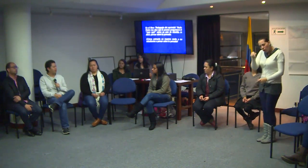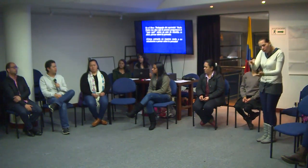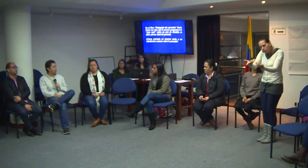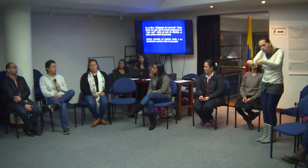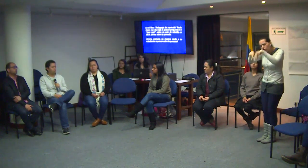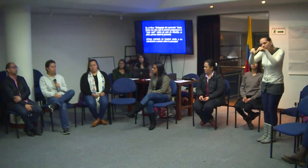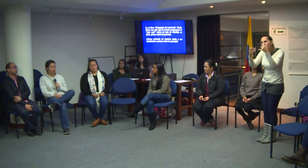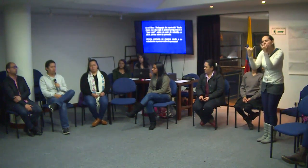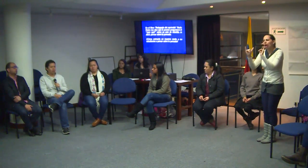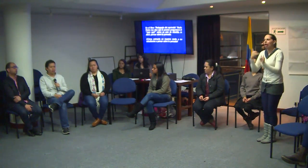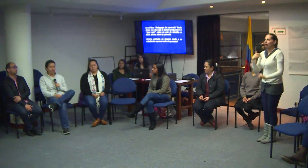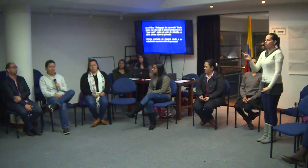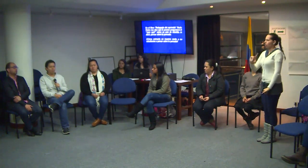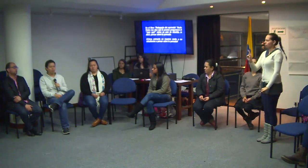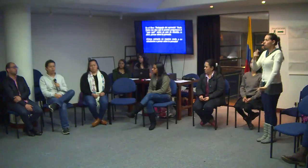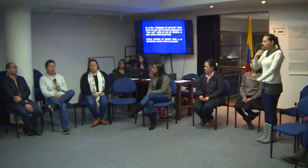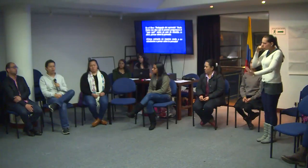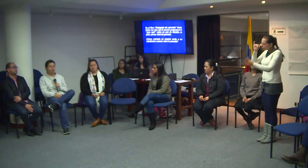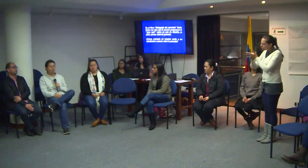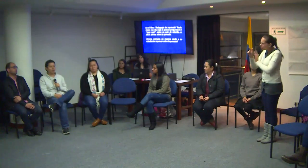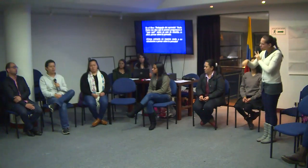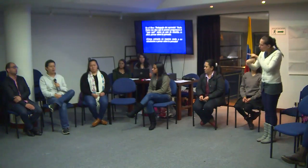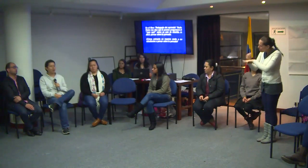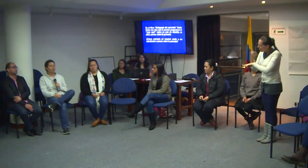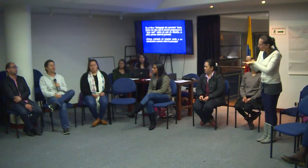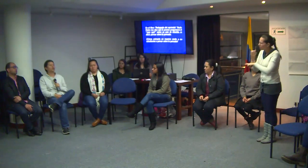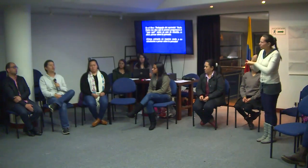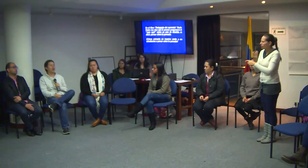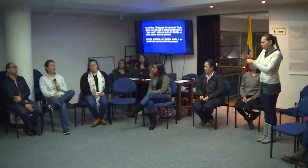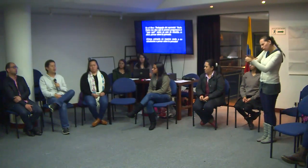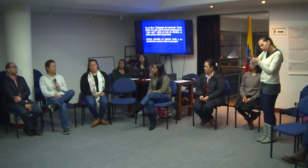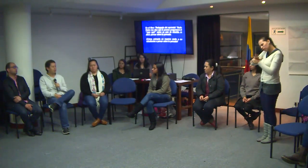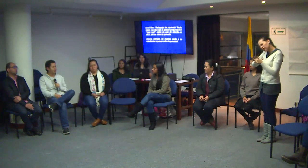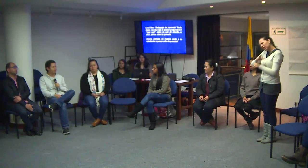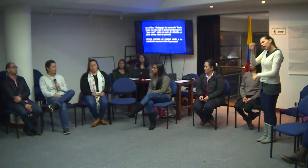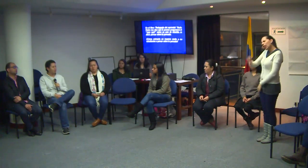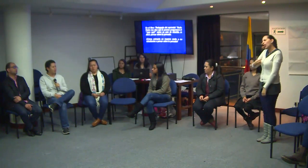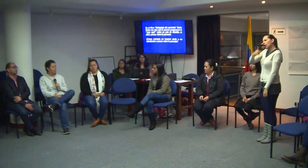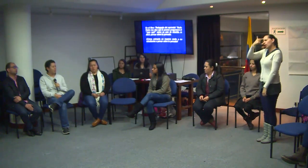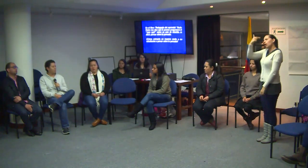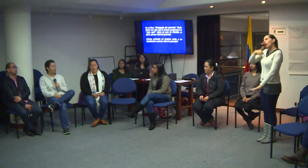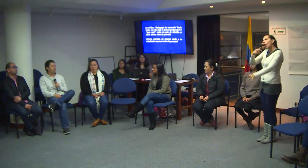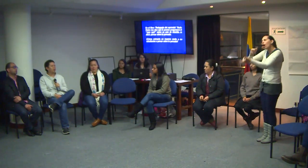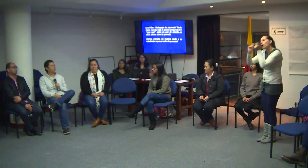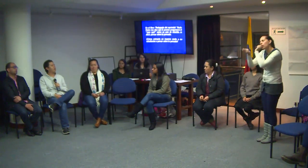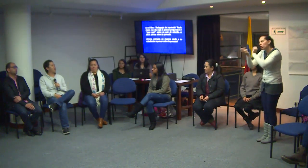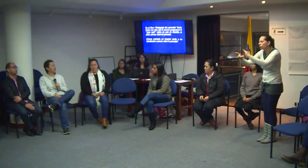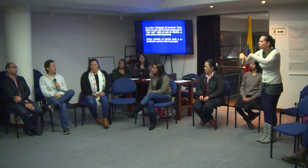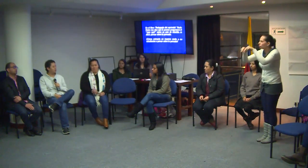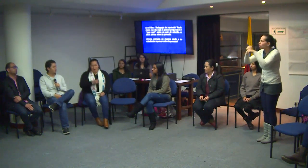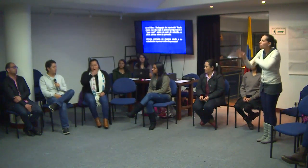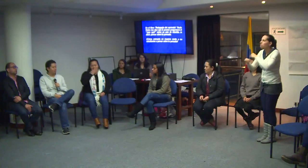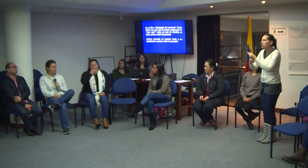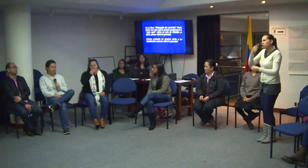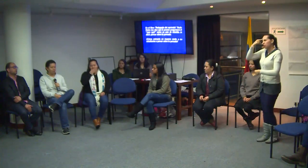el maestro en muchas ocasiones se piensa un cambio social y se propone cosas